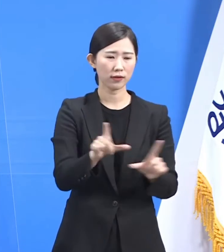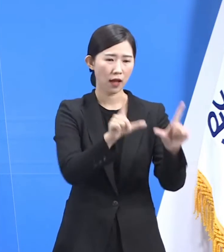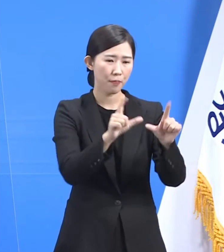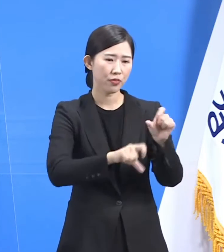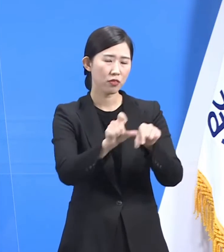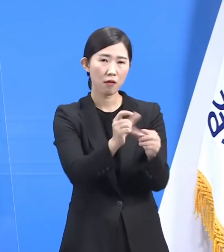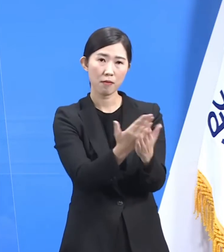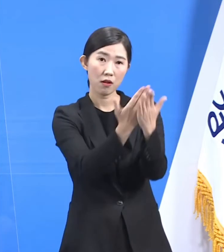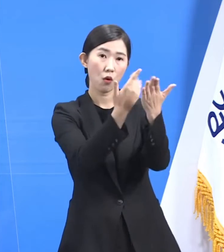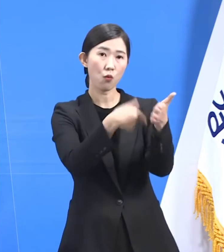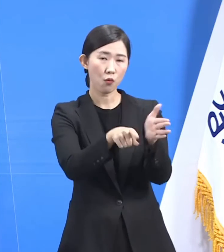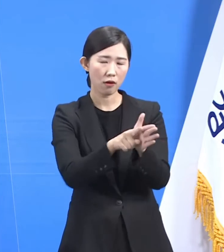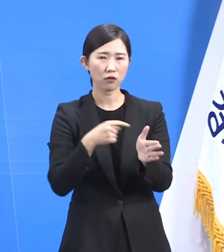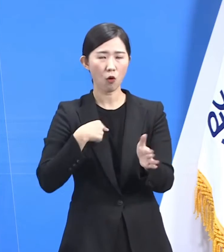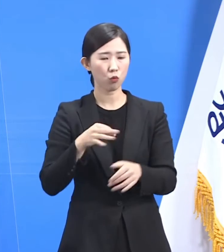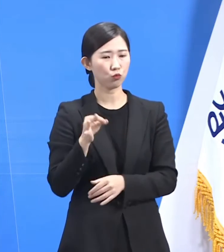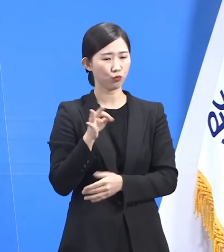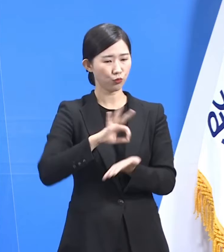수 있게 했습니다.